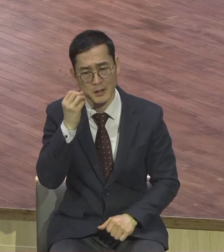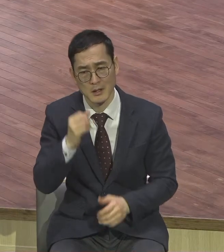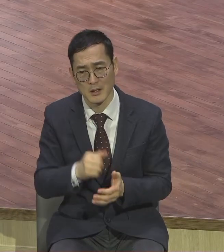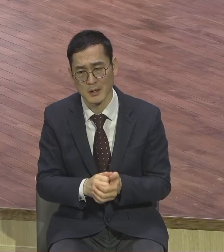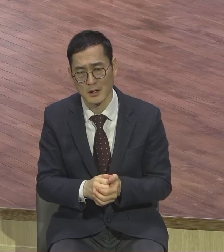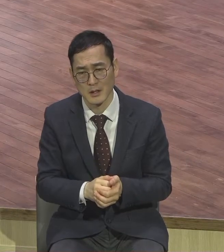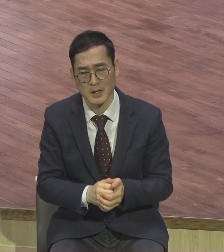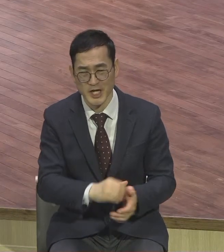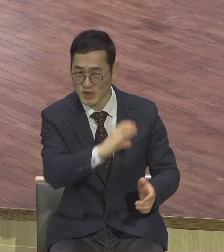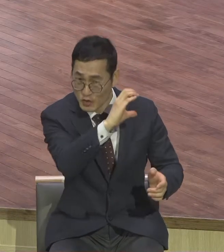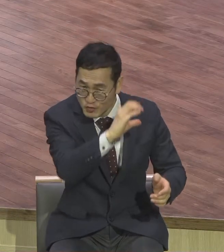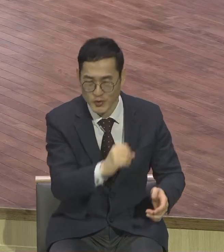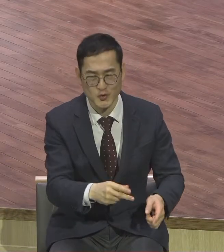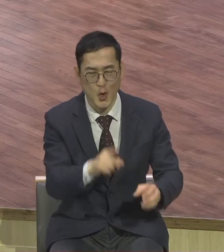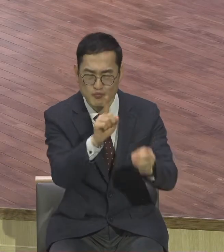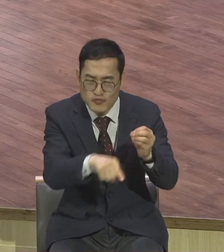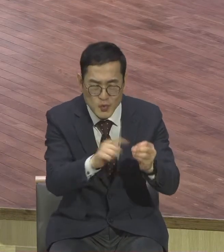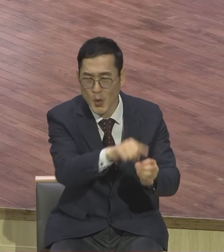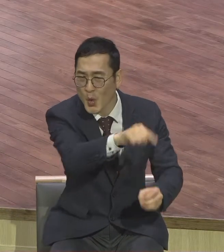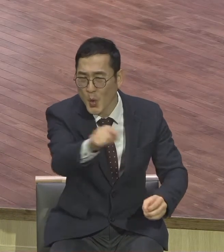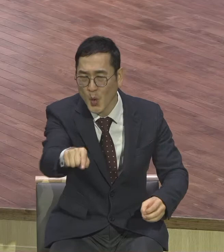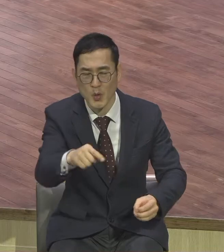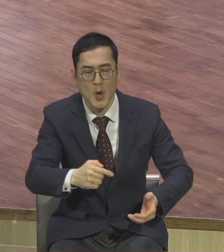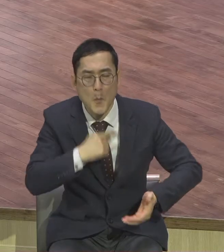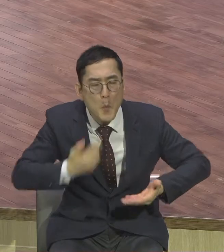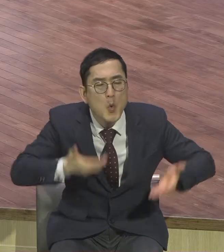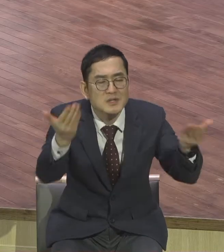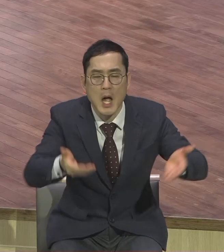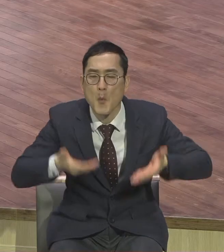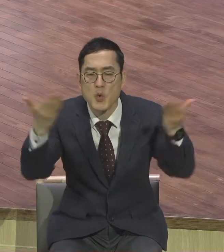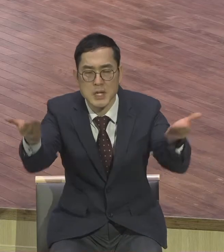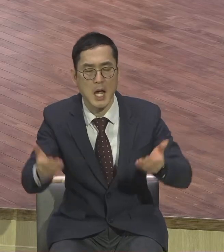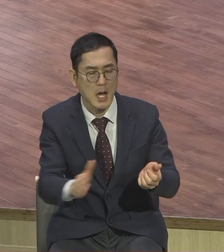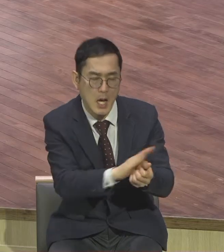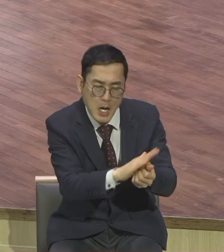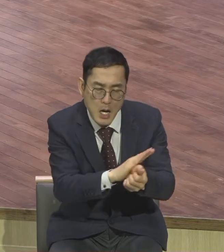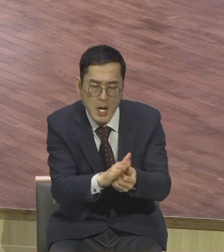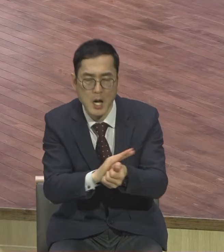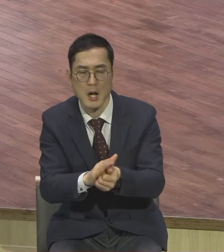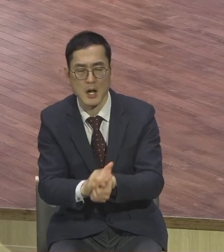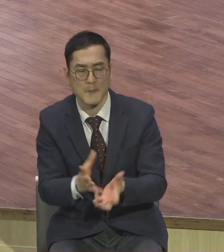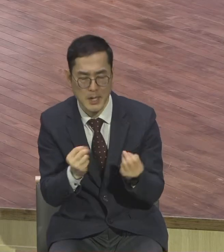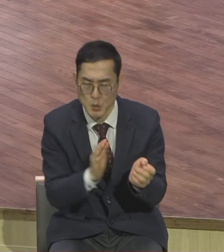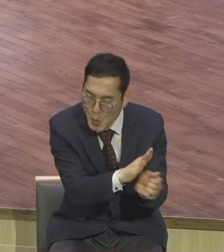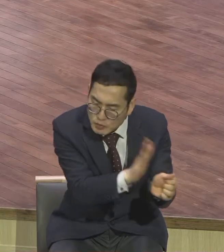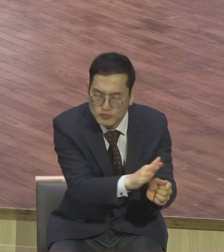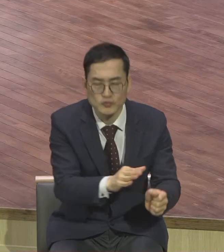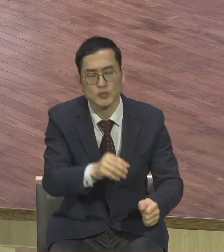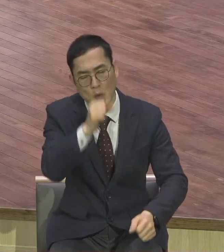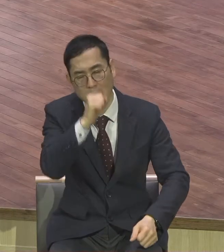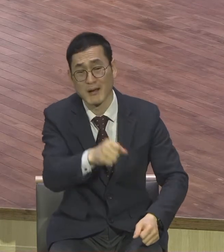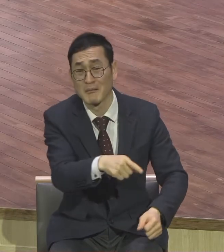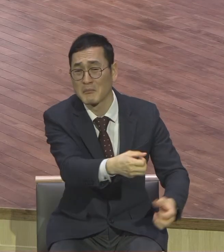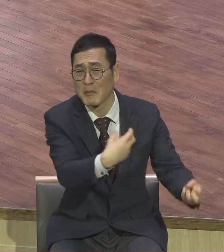잘합니다. 그 기독교가 그걸 외치고 있습니다. 설교 들어보세요.